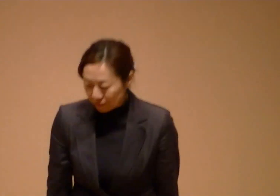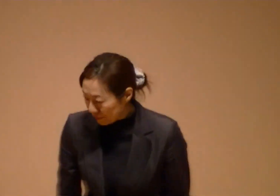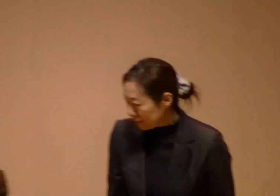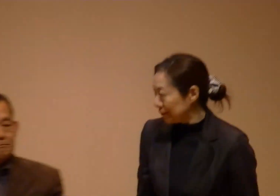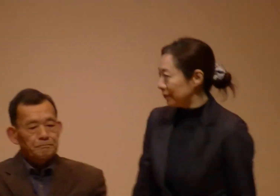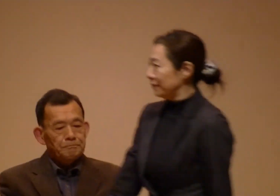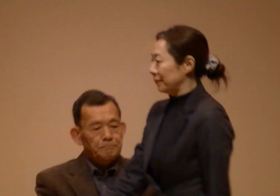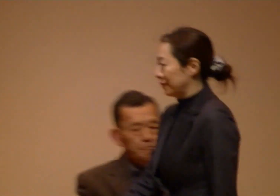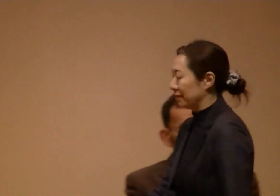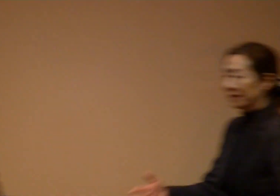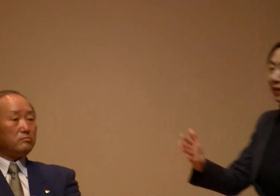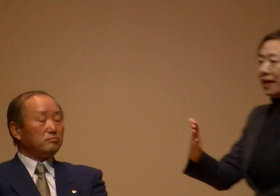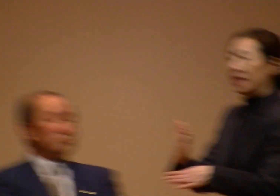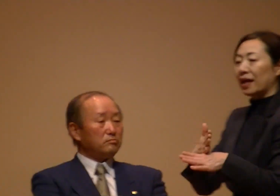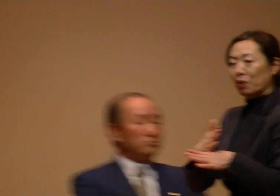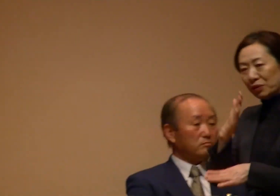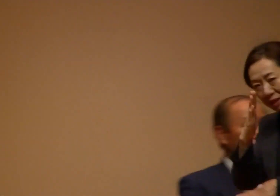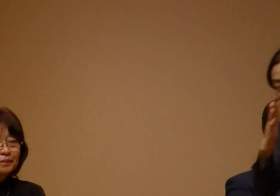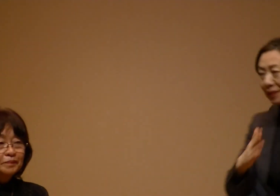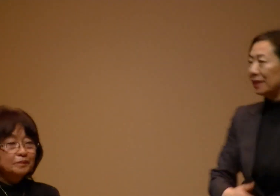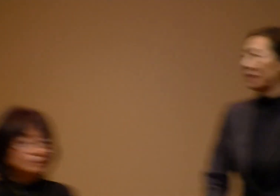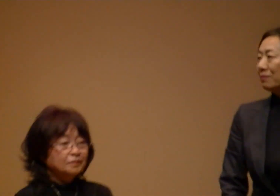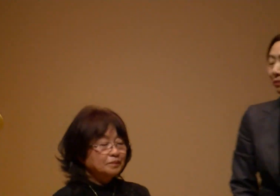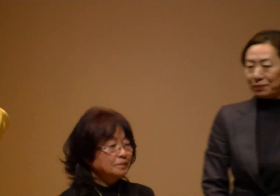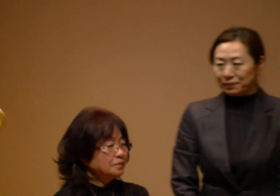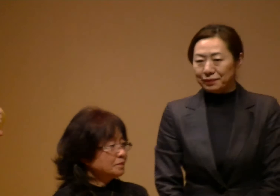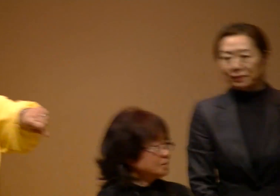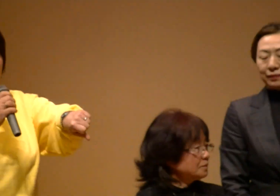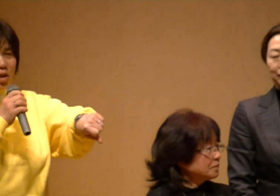ありがとうございました。